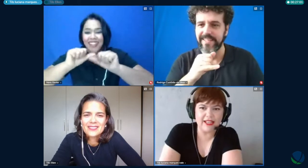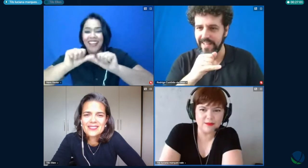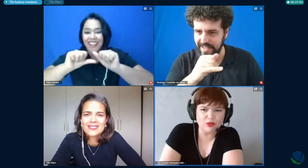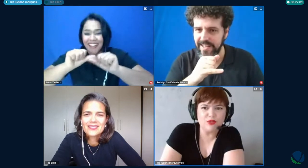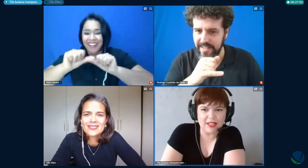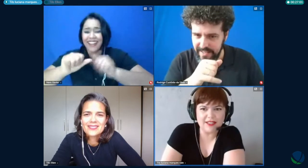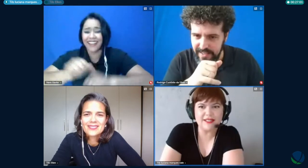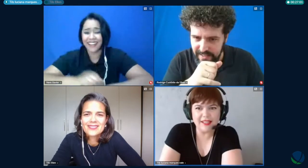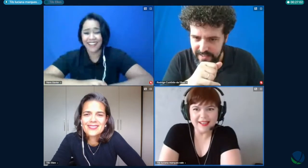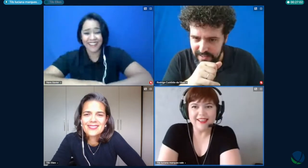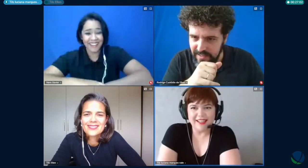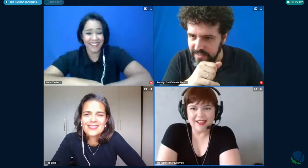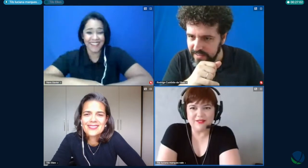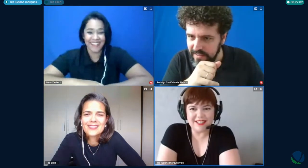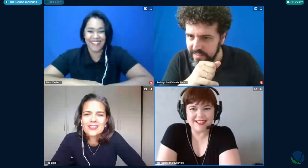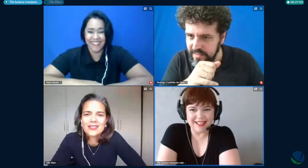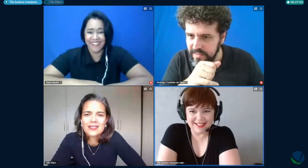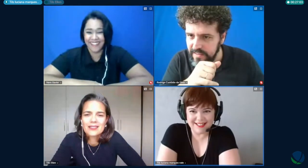lei